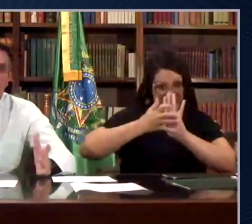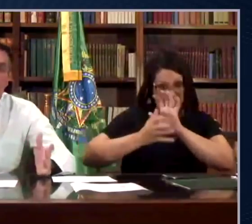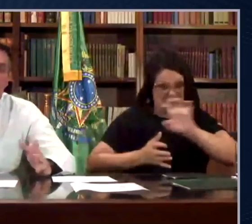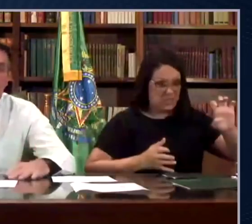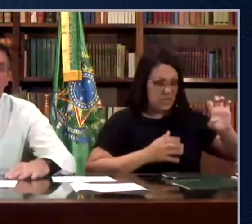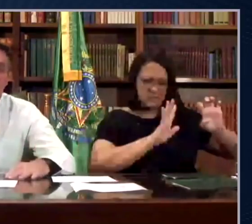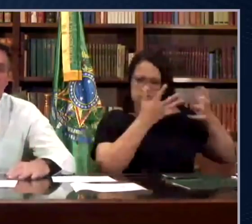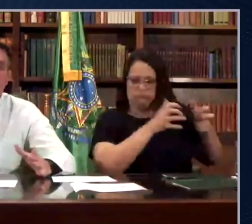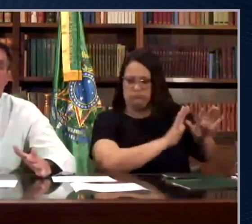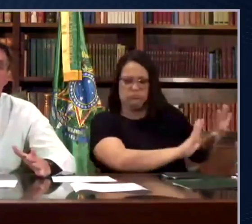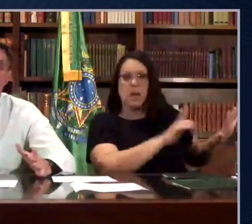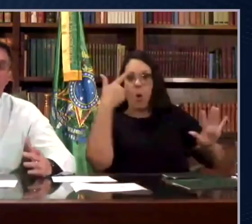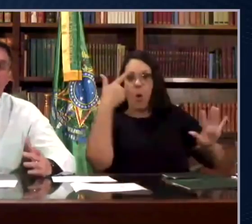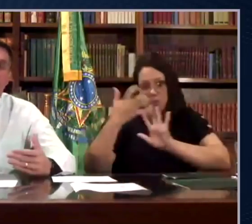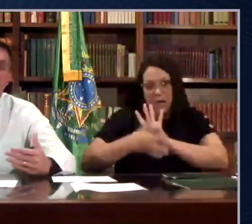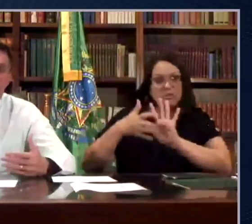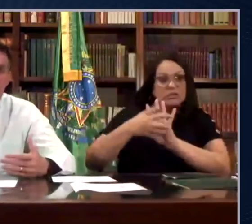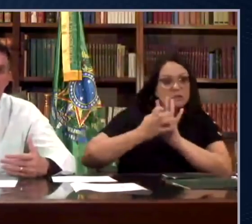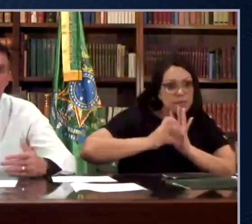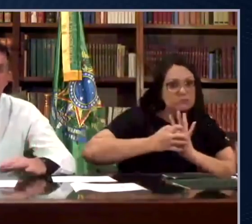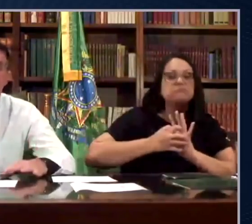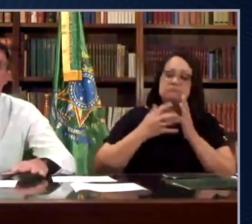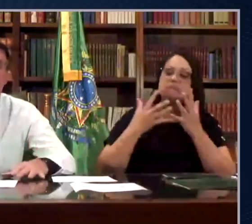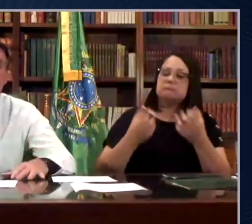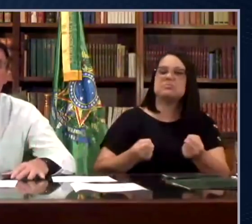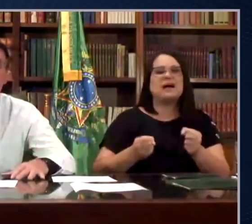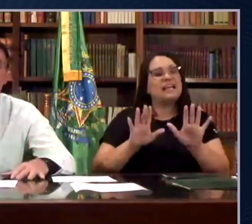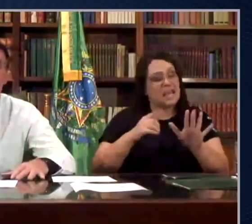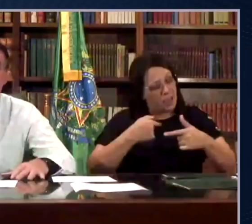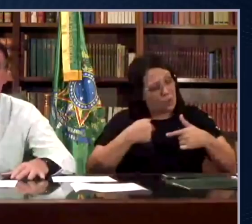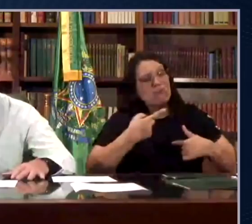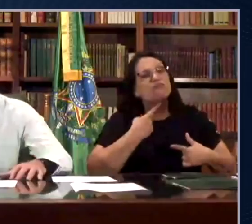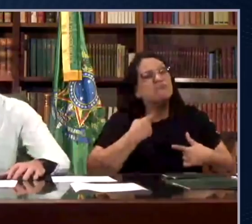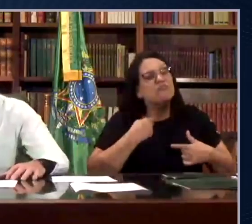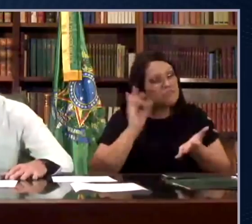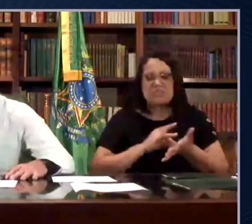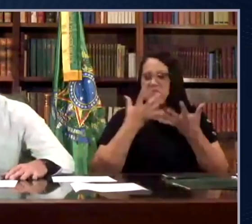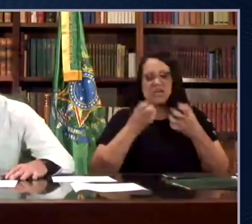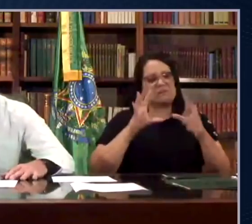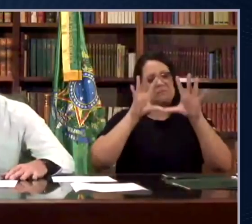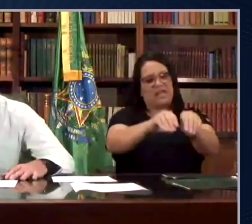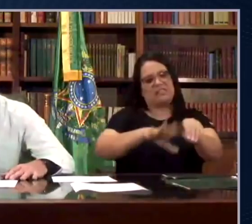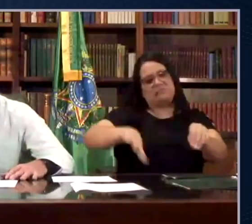esquerda, eu poderia até entrar. Mas a minha tendência é não entrar em eleições para prefeito.